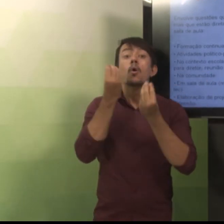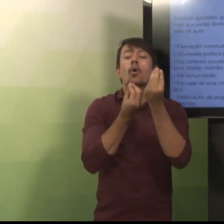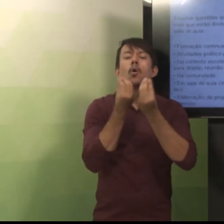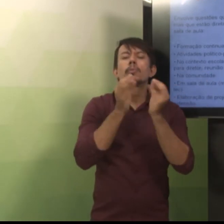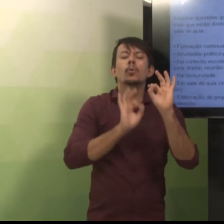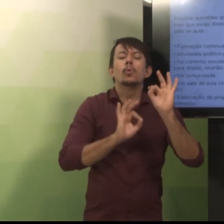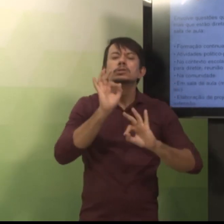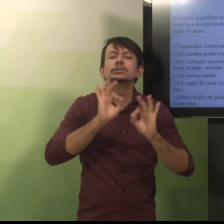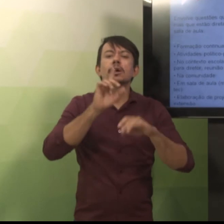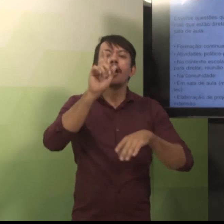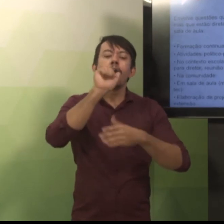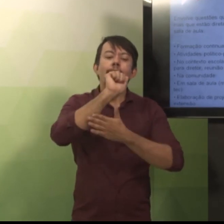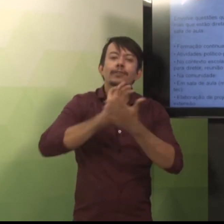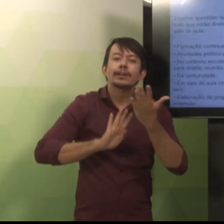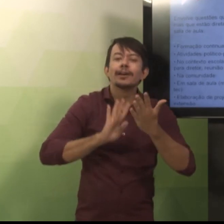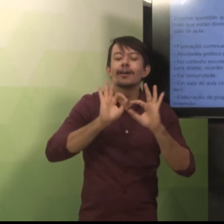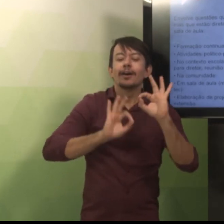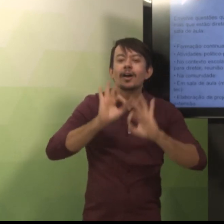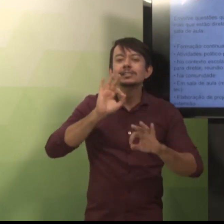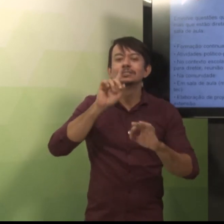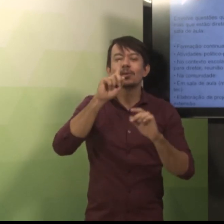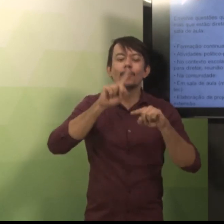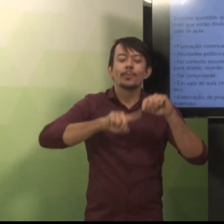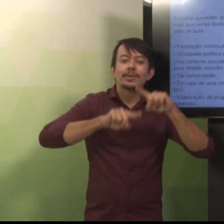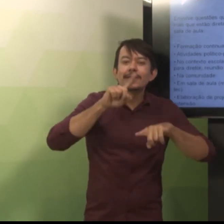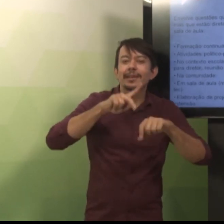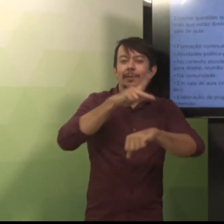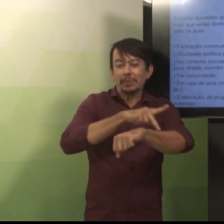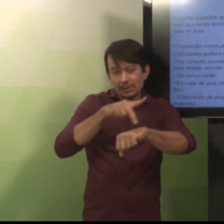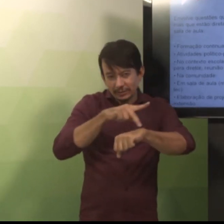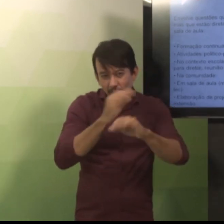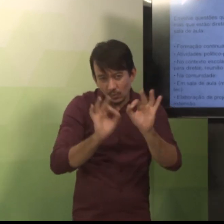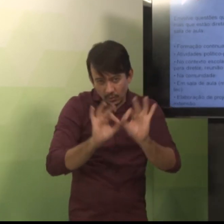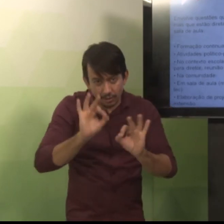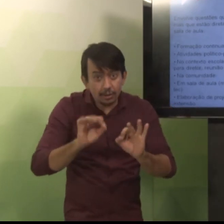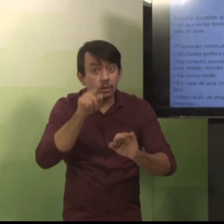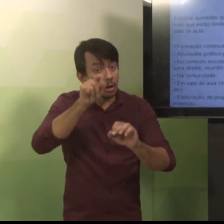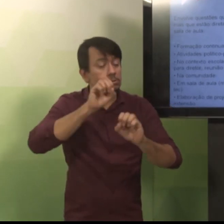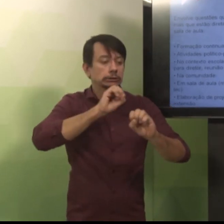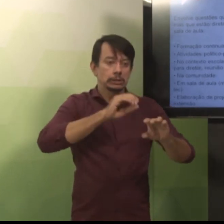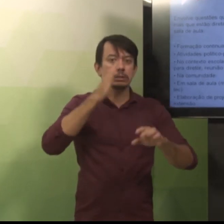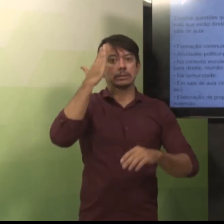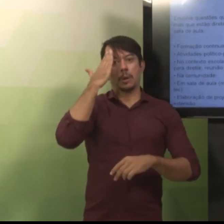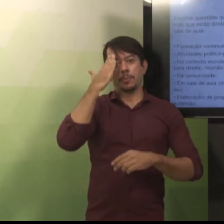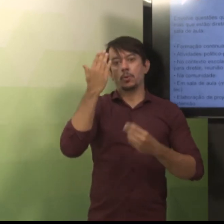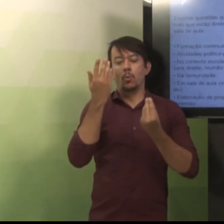Temos também a organização de atividades, materiais pedagógicos para o